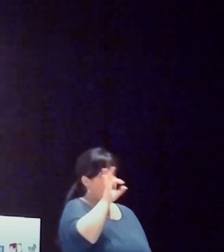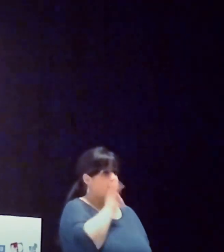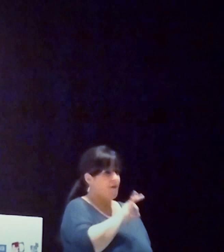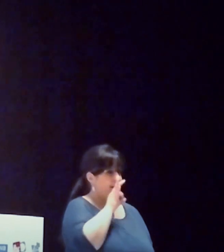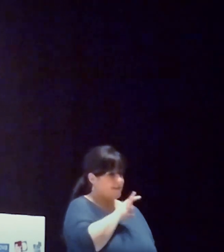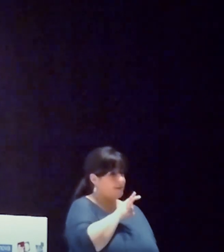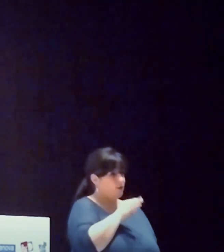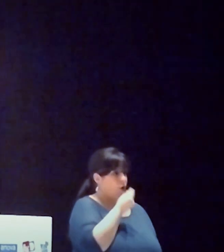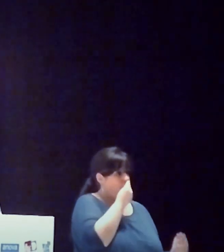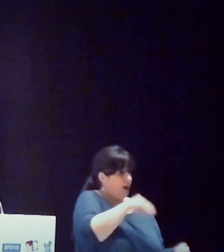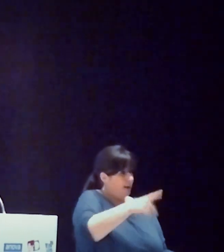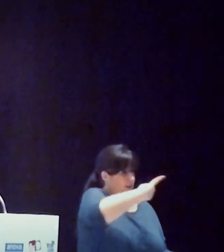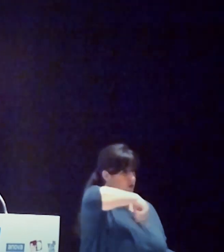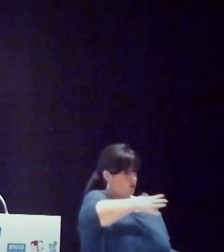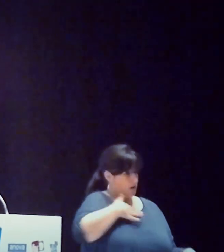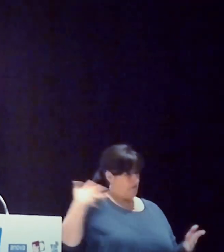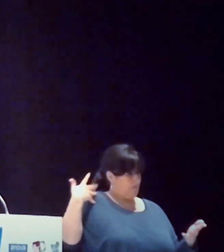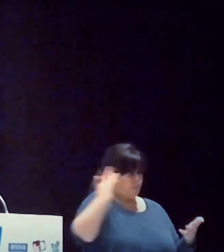de toda a nosa historia,